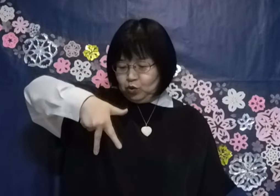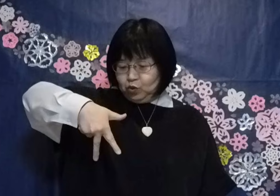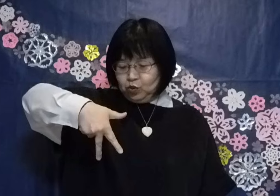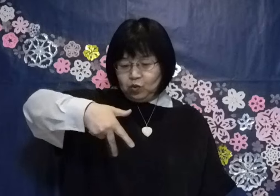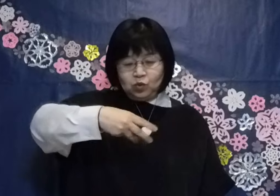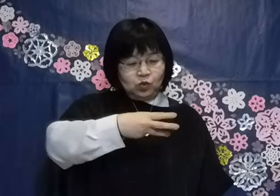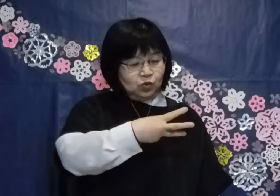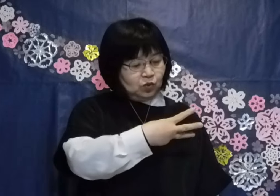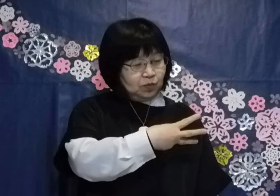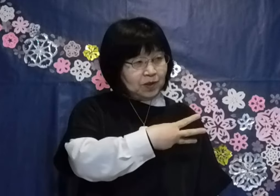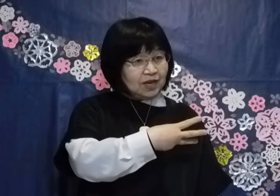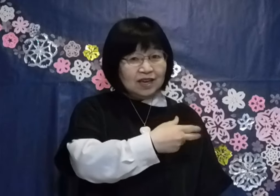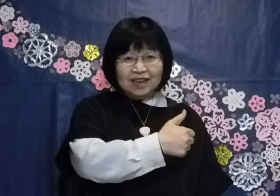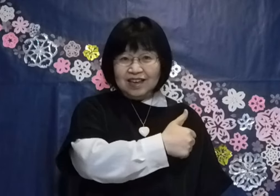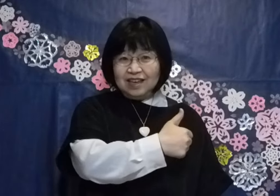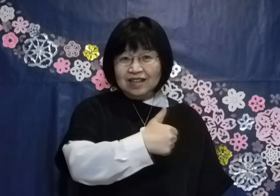すみだ、